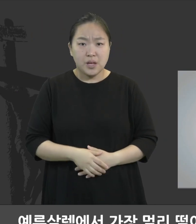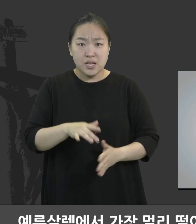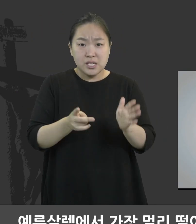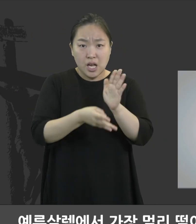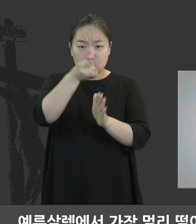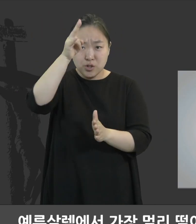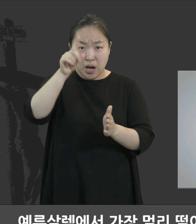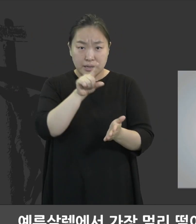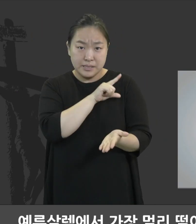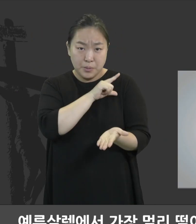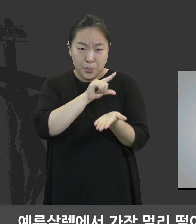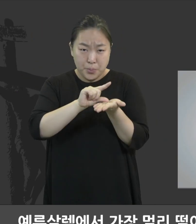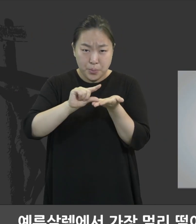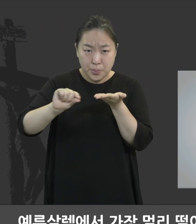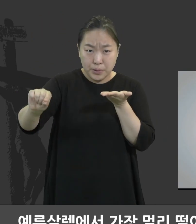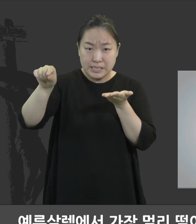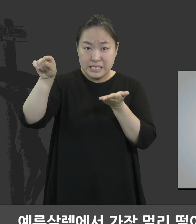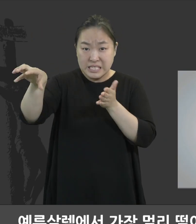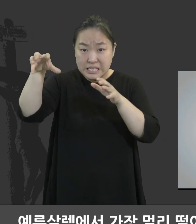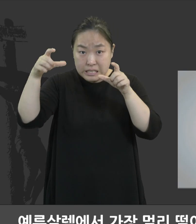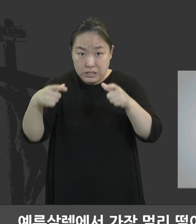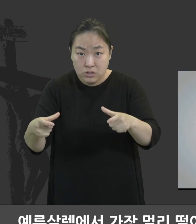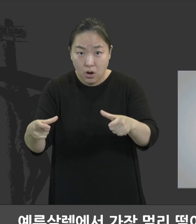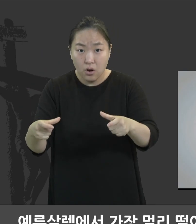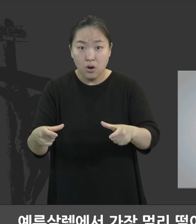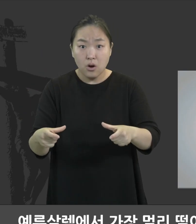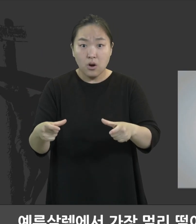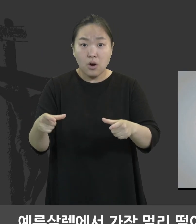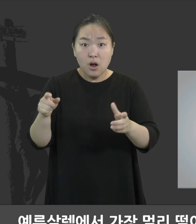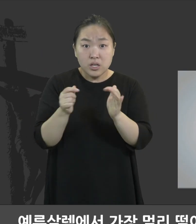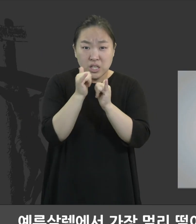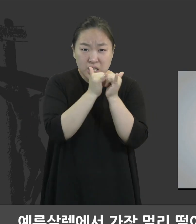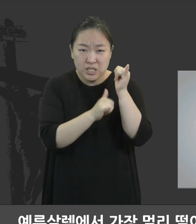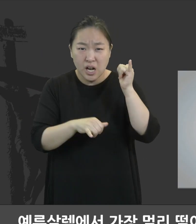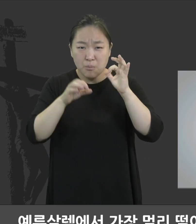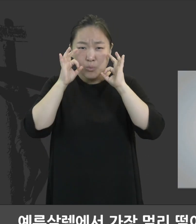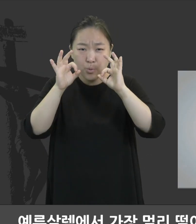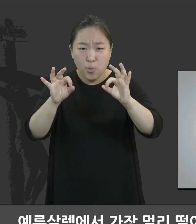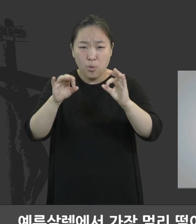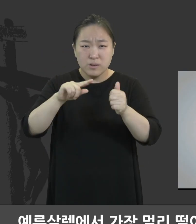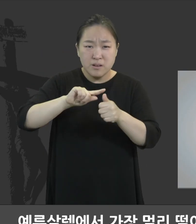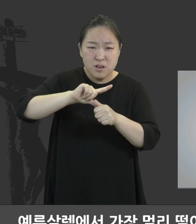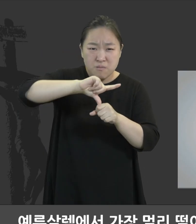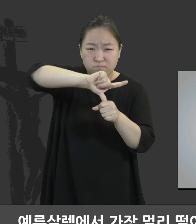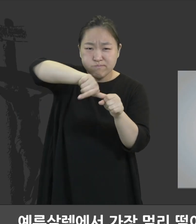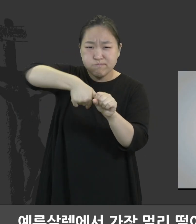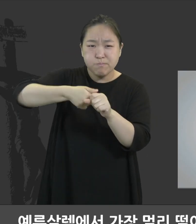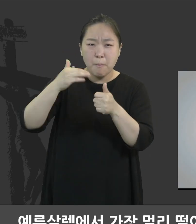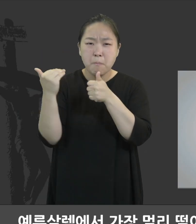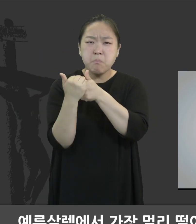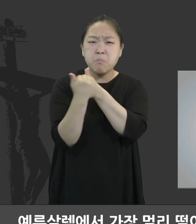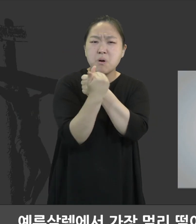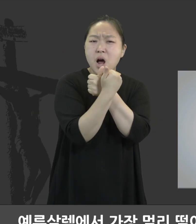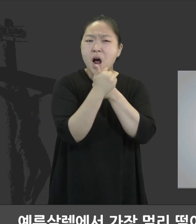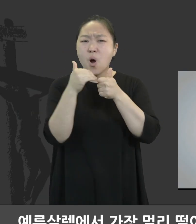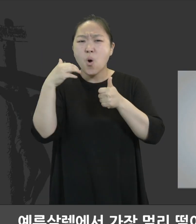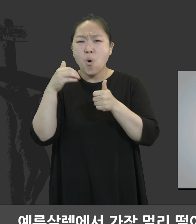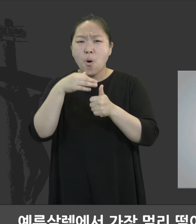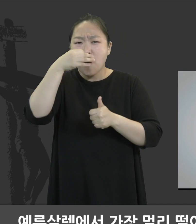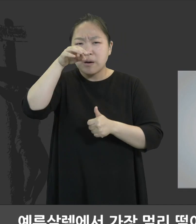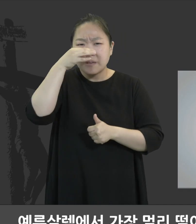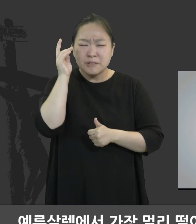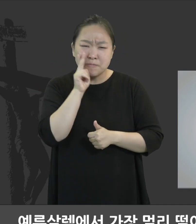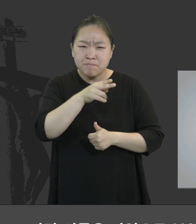것입니다. 예루살렘에서 가장 멀리 떨어져 있던 이 지역은 역사적으로 외부 침략에 가장 많이